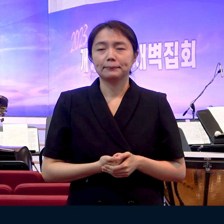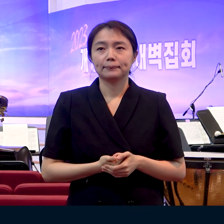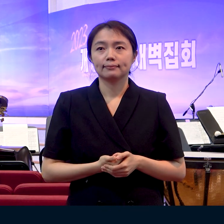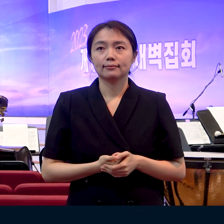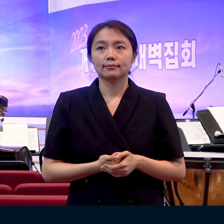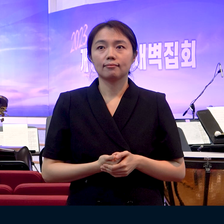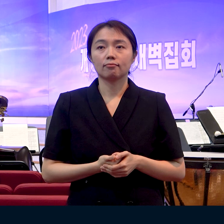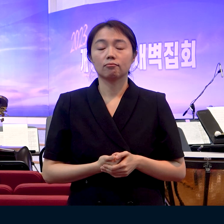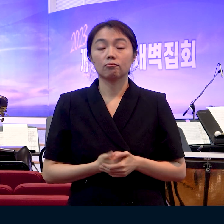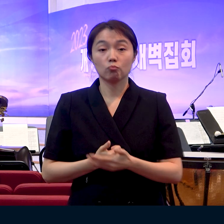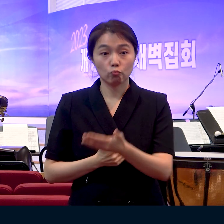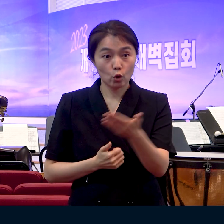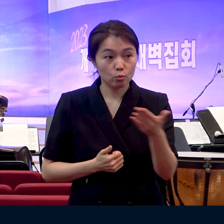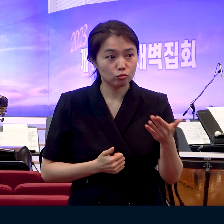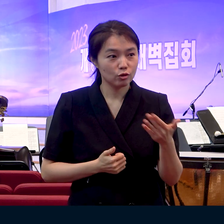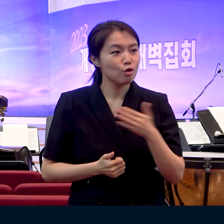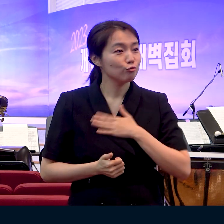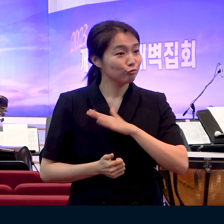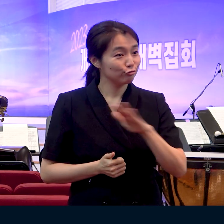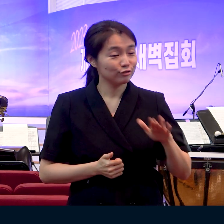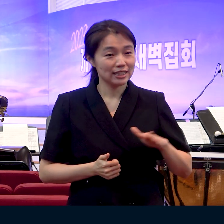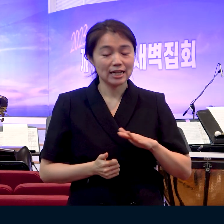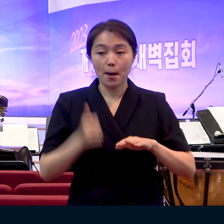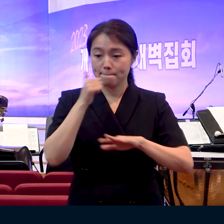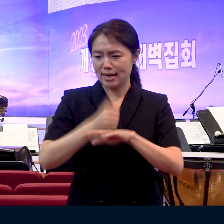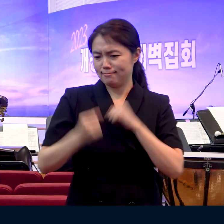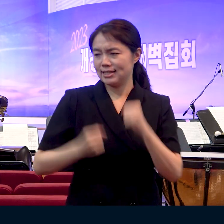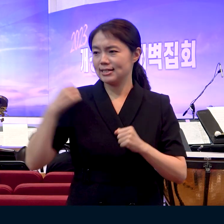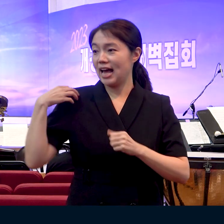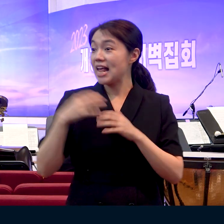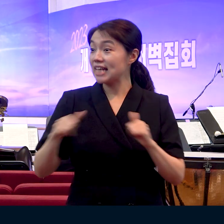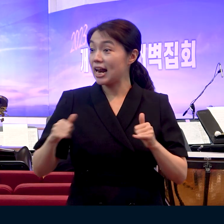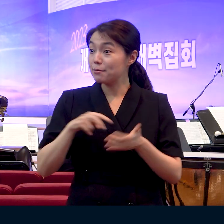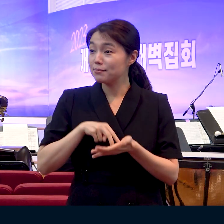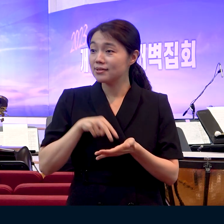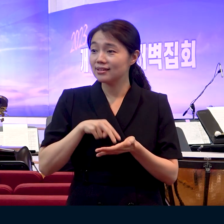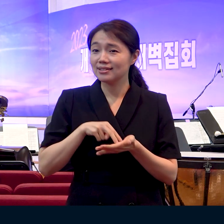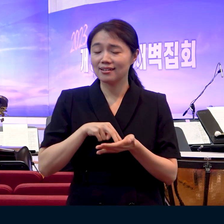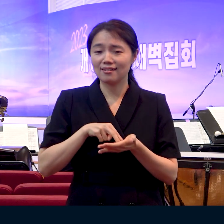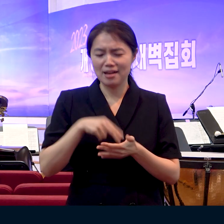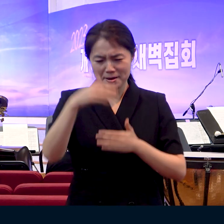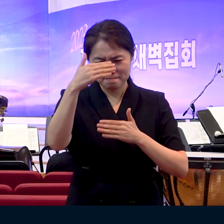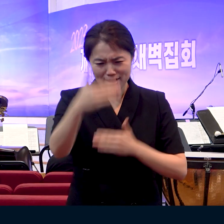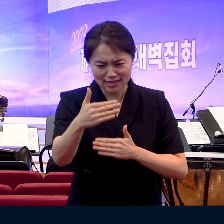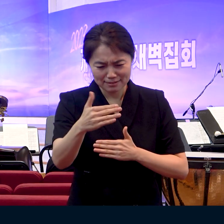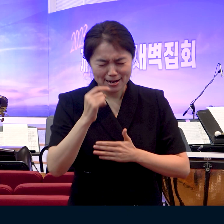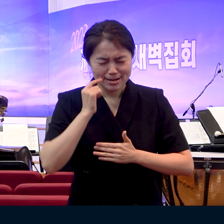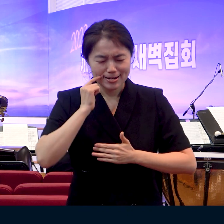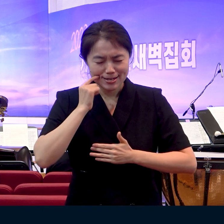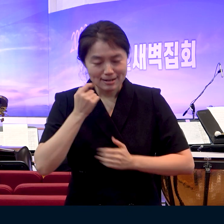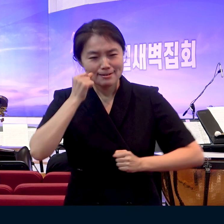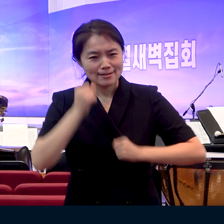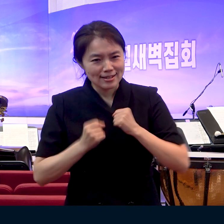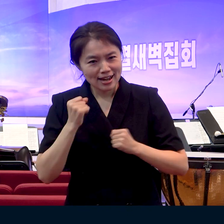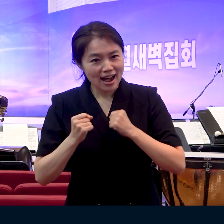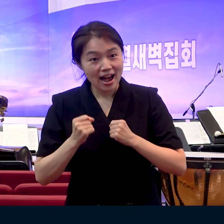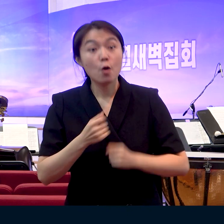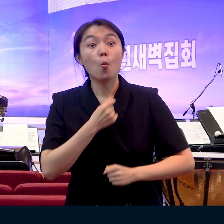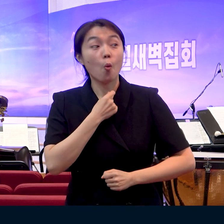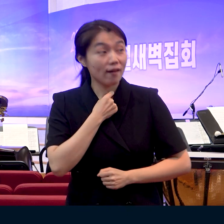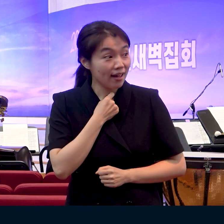여러분, 우리가 정말 앵커로서 이 마지막 구간을 아름답게 달려가기를 원한다고